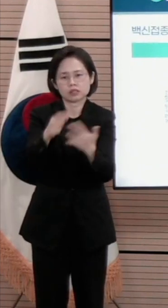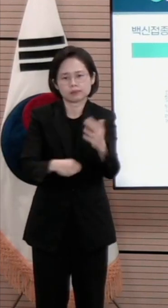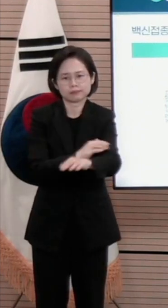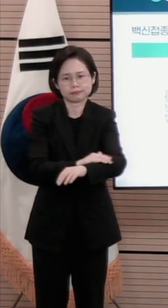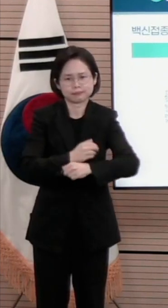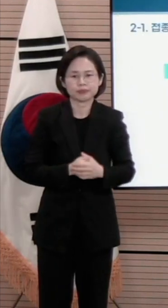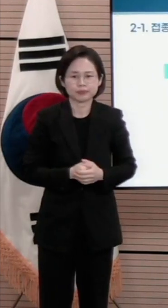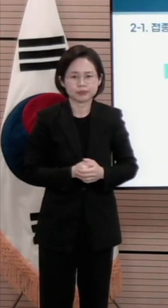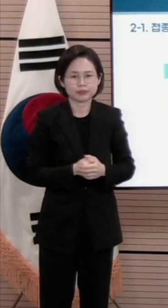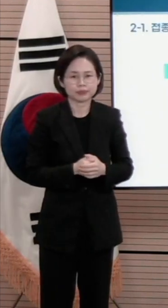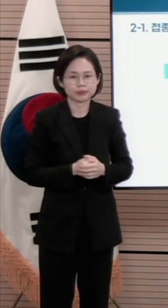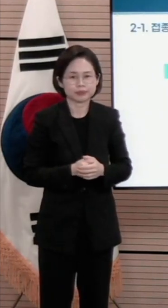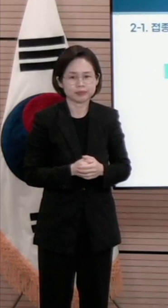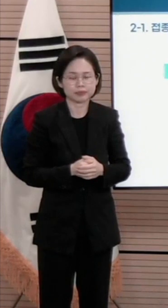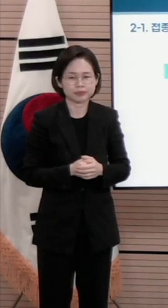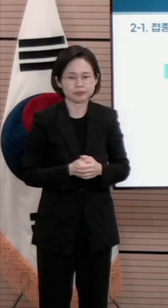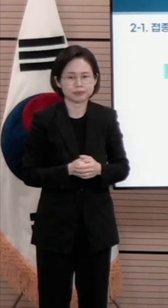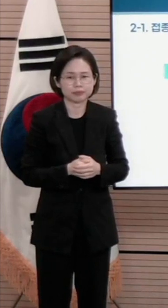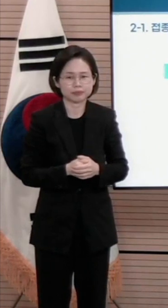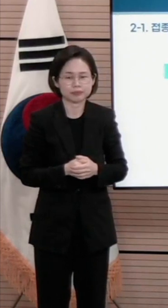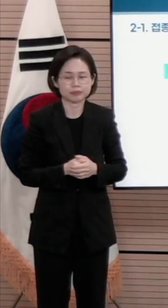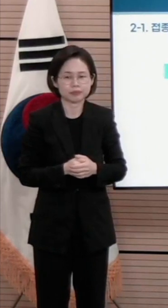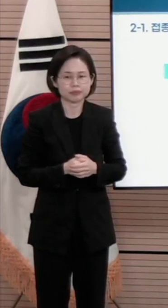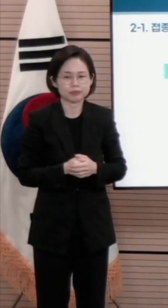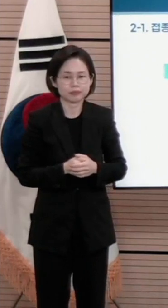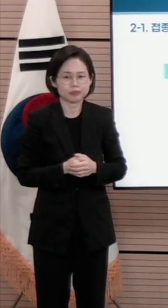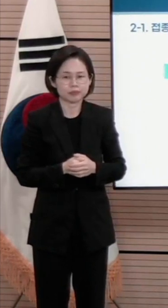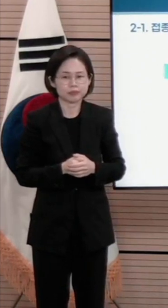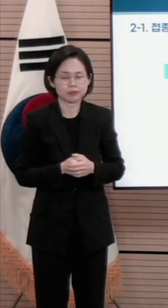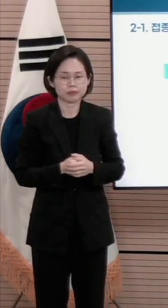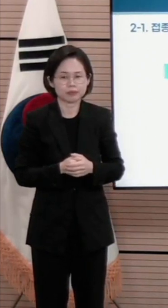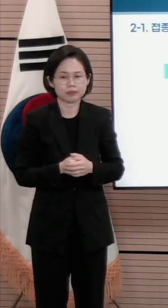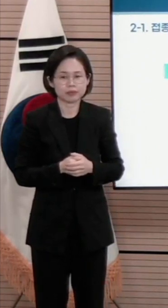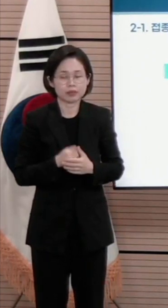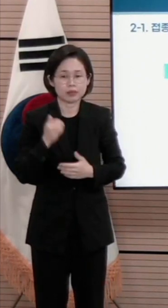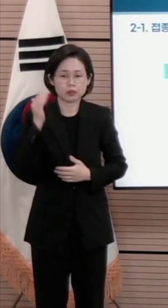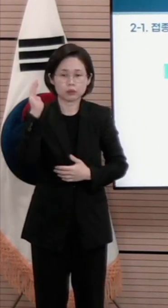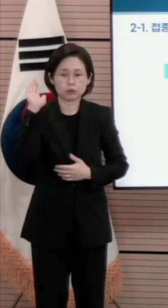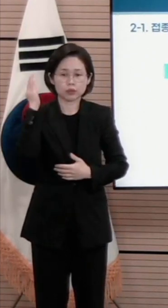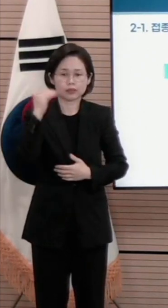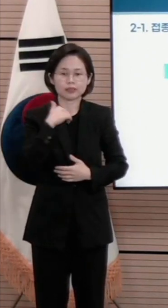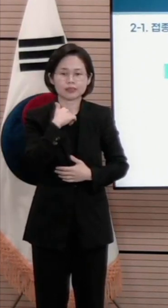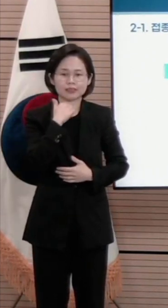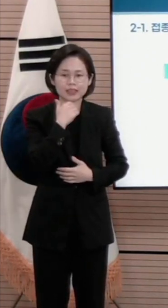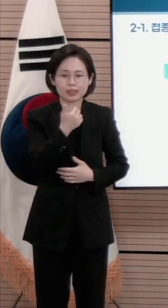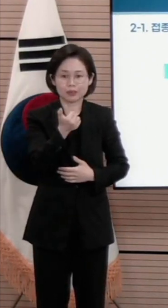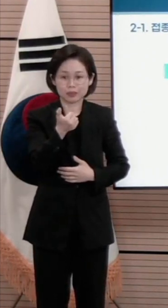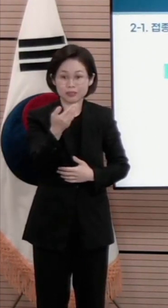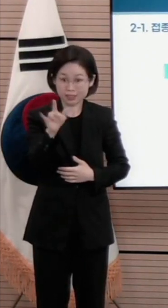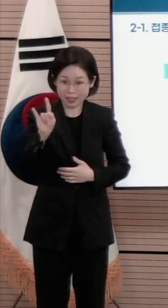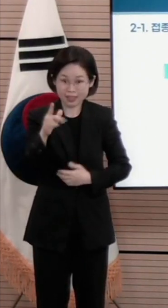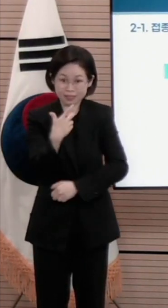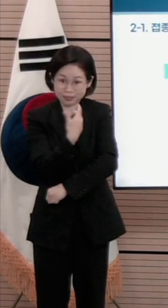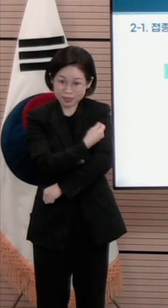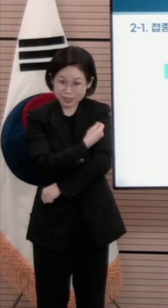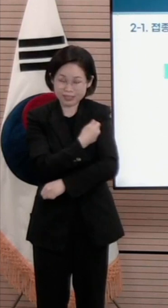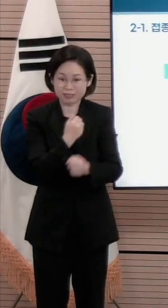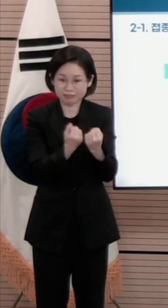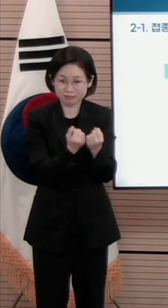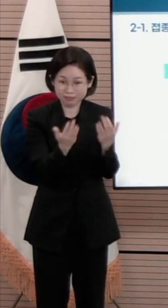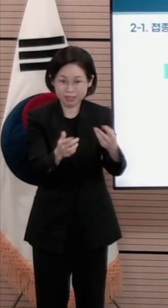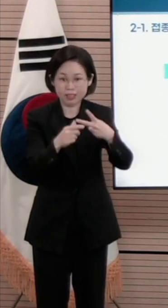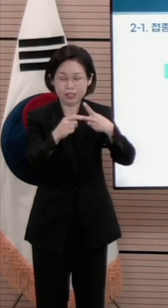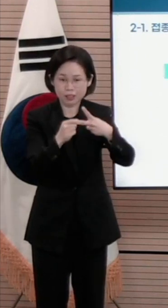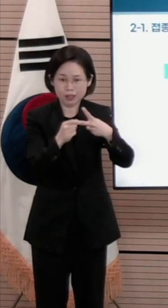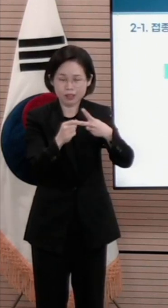바랍니다. 다음은 최근 증가하고 있는 50대 접종률을 소개해드리고 고위험군